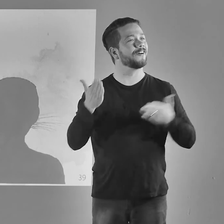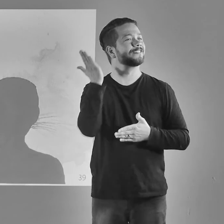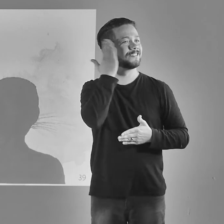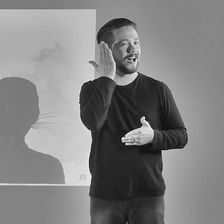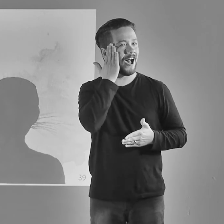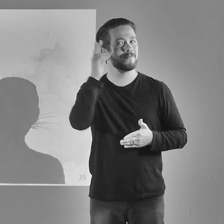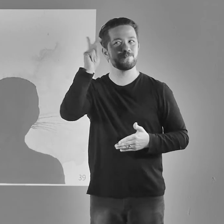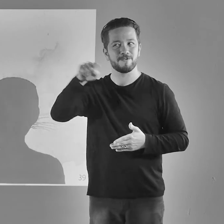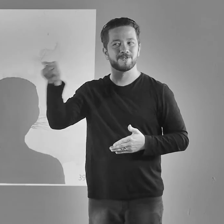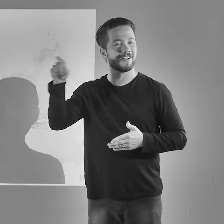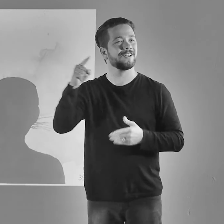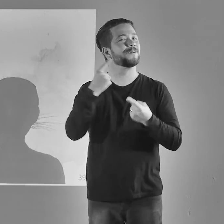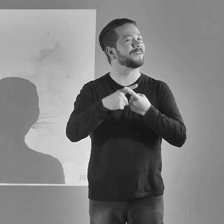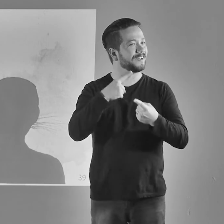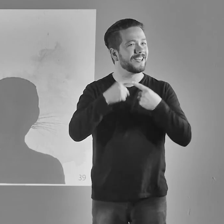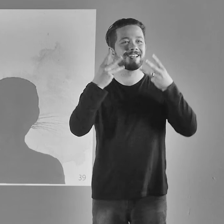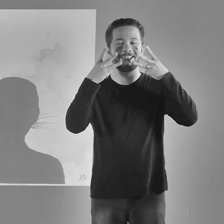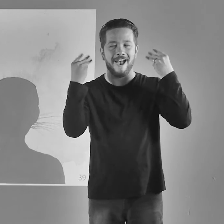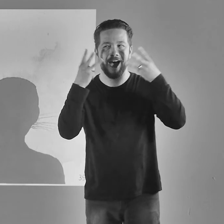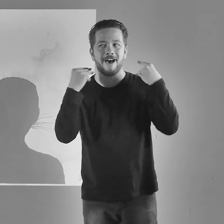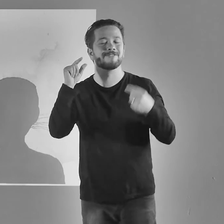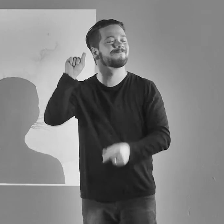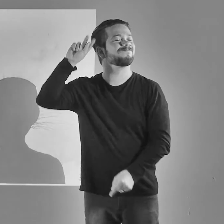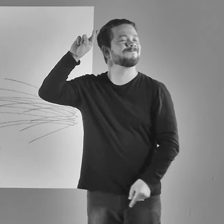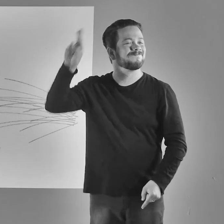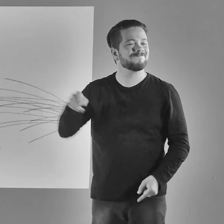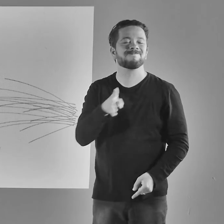do nosso adorável professor.